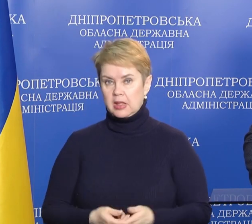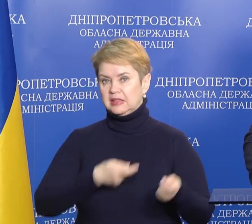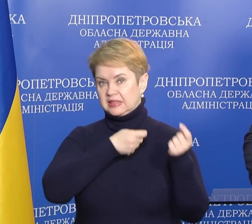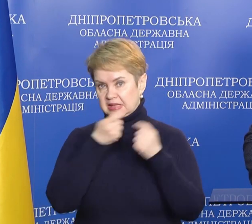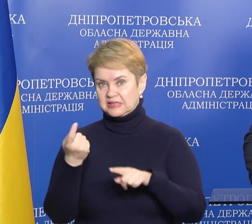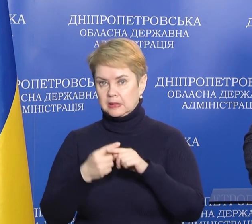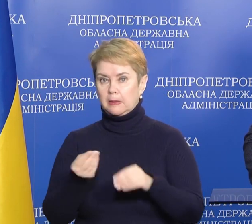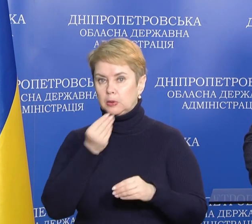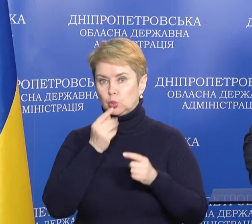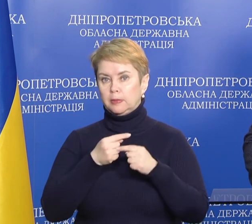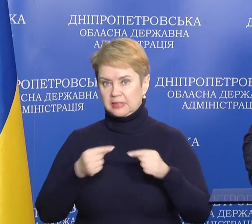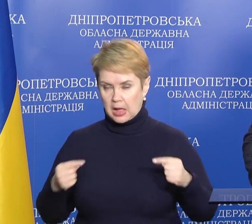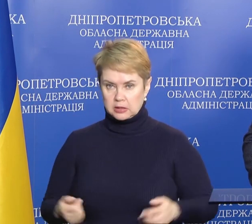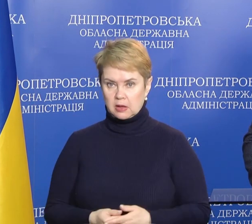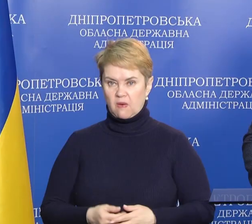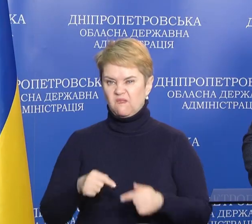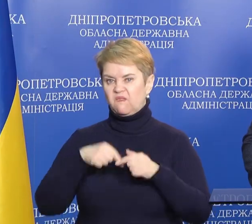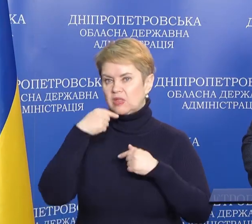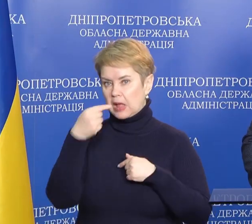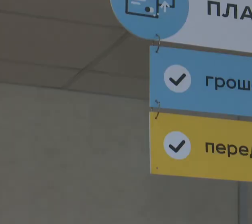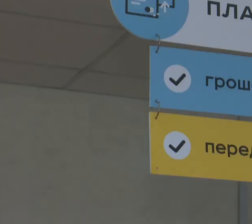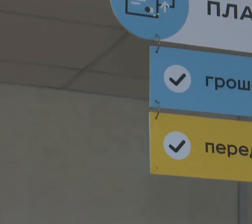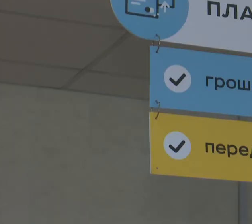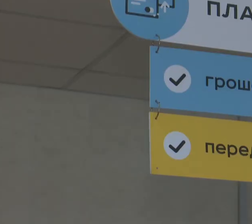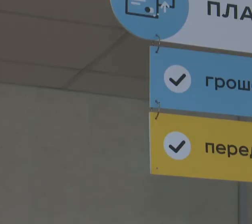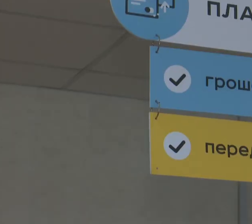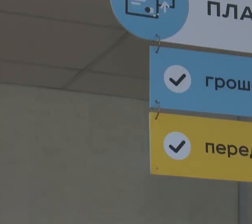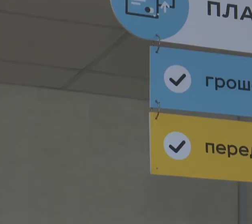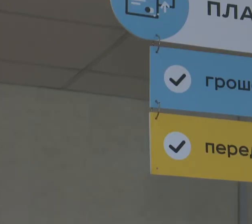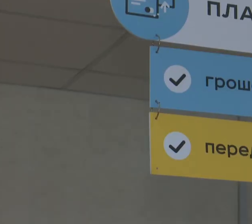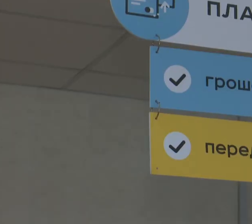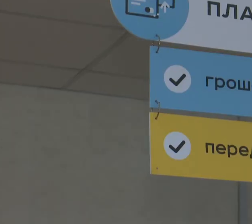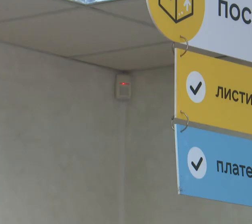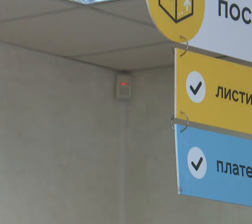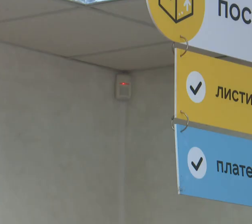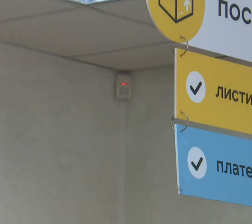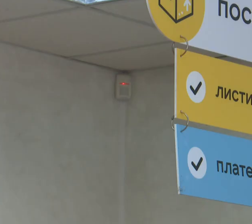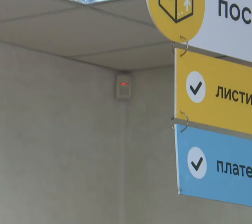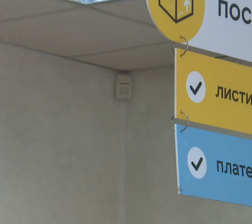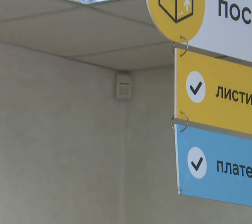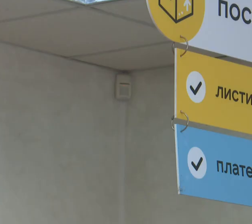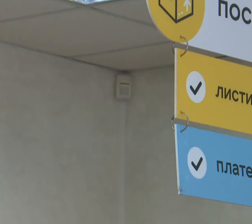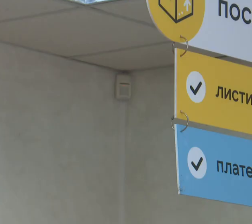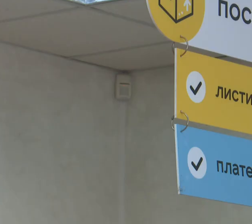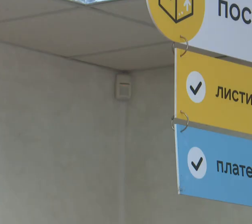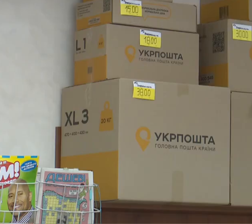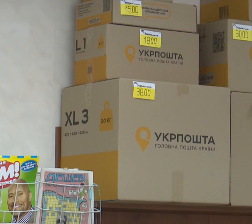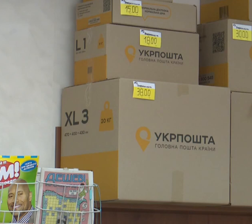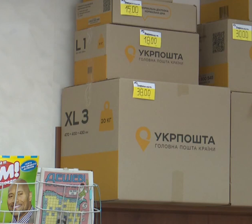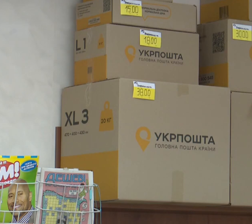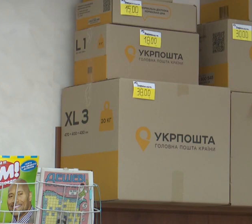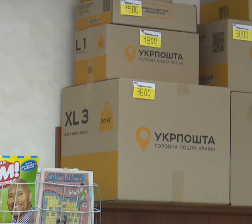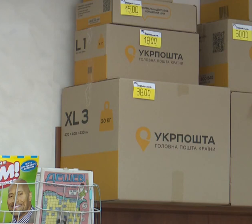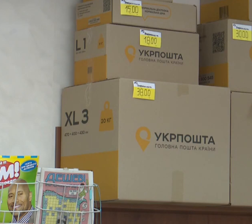доставляємо ці продукти питання в віддалені з села. Зараз на Дніпропетровщині функціонують всі відділення Укрпошти. Загалом